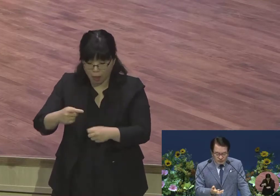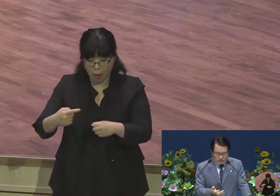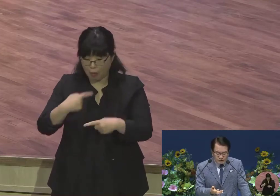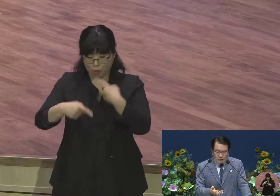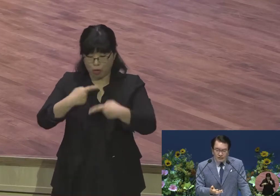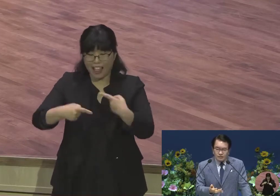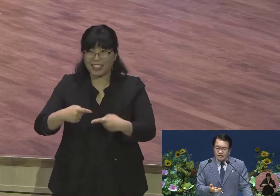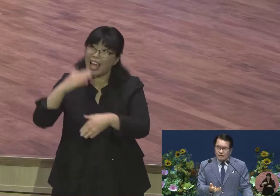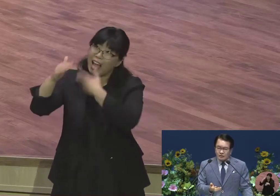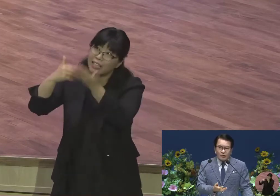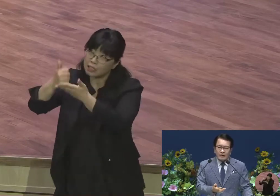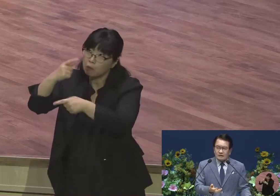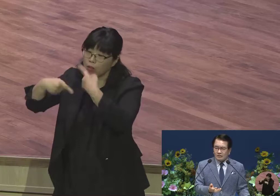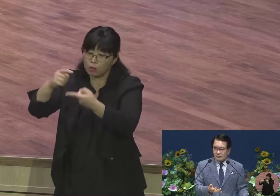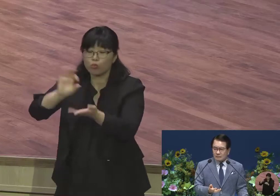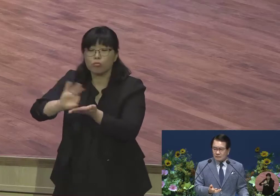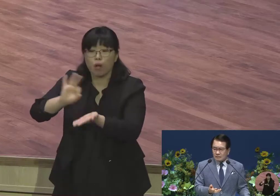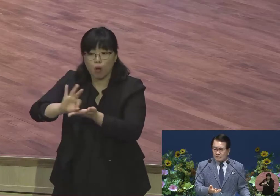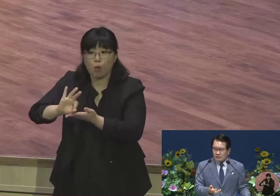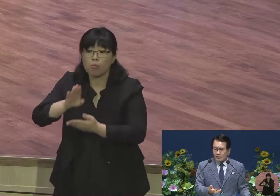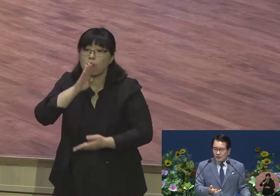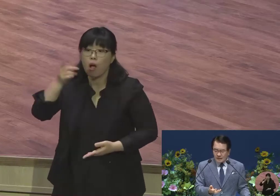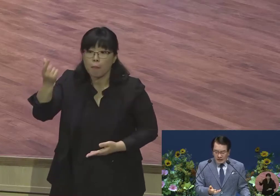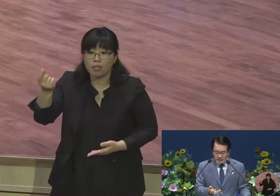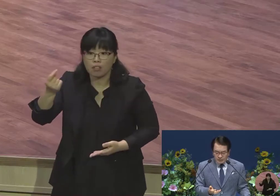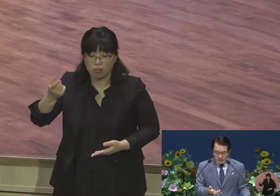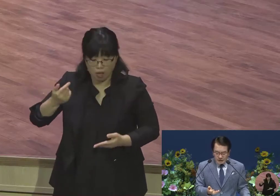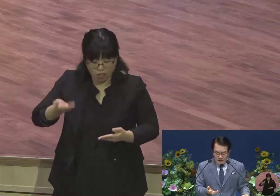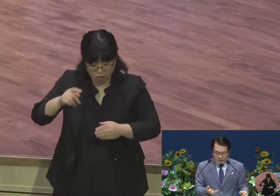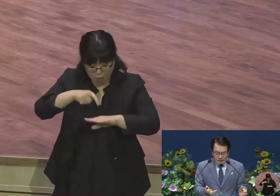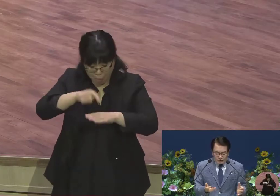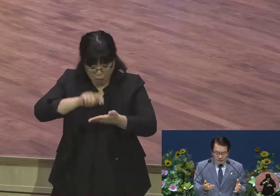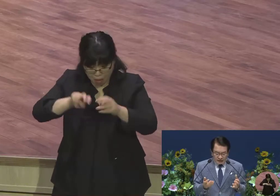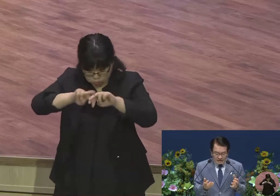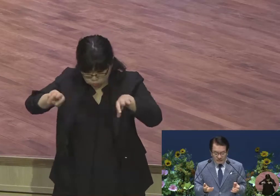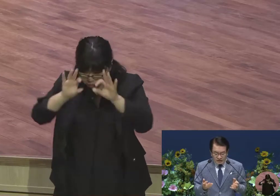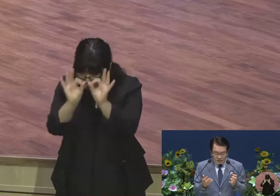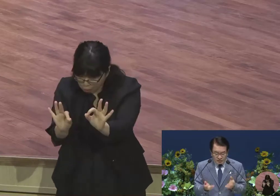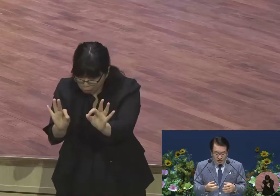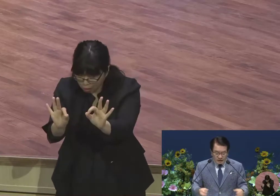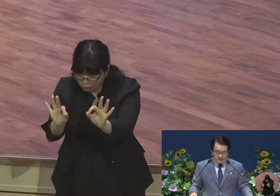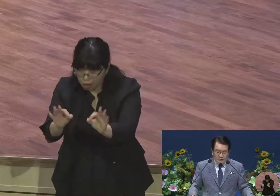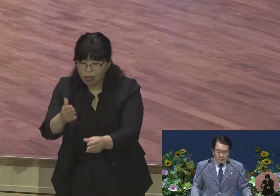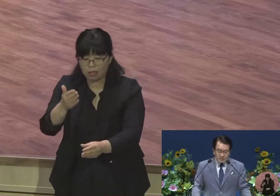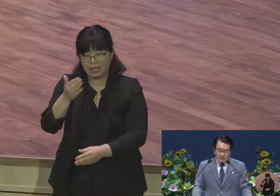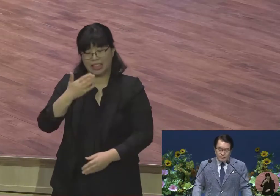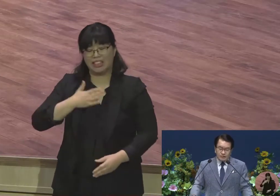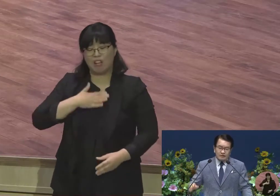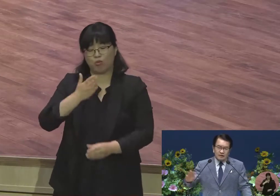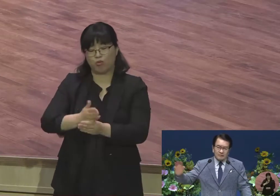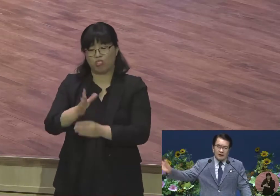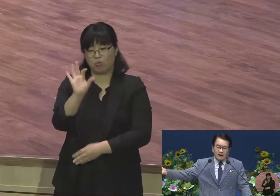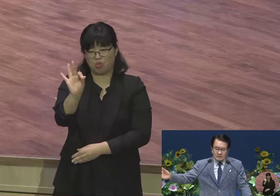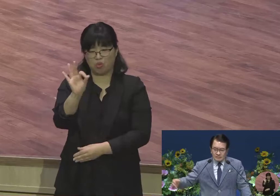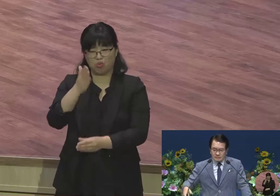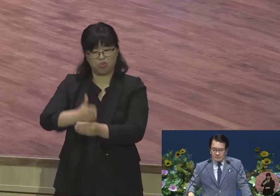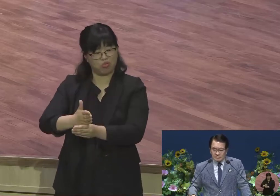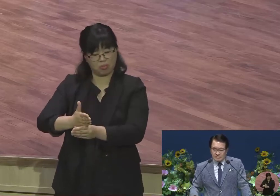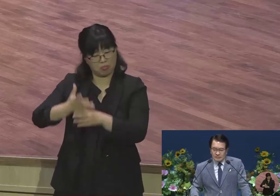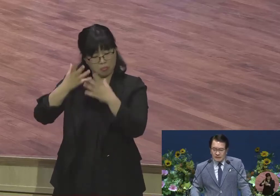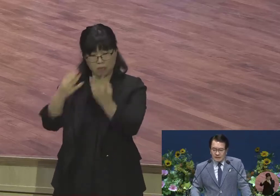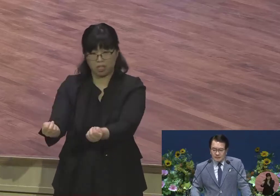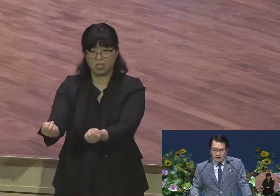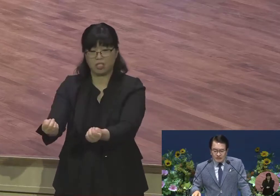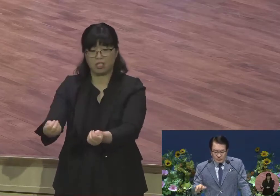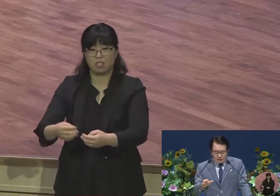돈이야 물질 불신자가 똑같지요. 교회만 다닐 뿐이지 불신자하고 가치관이 똑같지요. 불신자인데 비하가지고